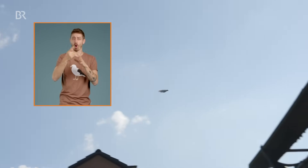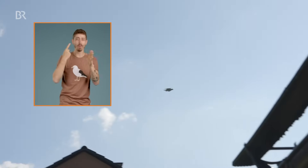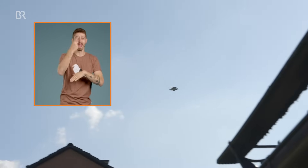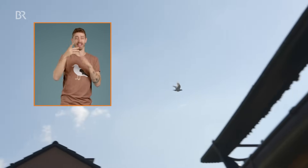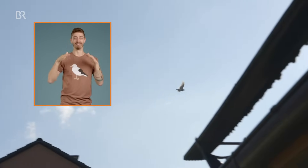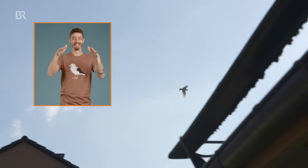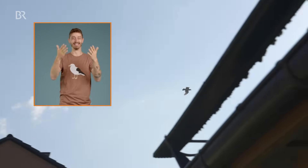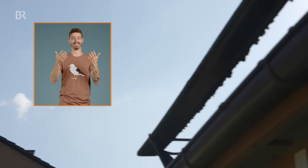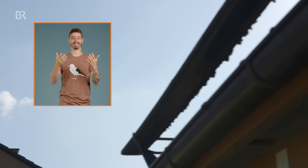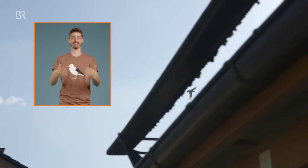Kilometer.